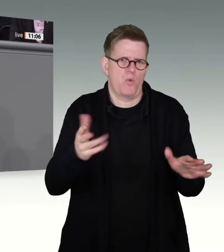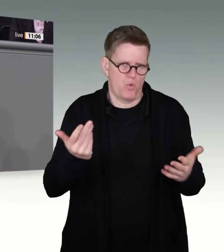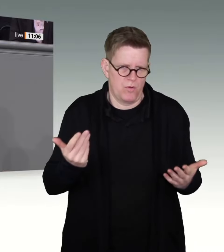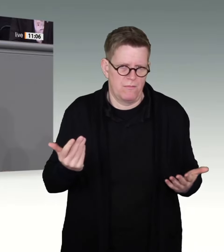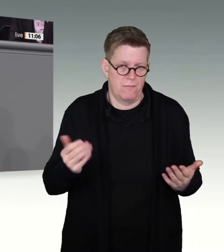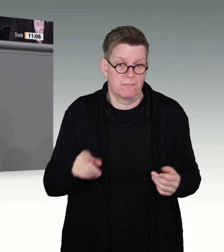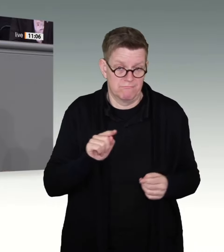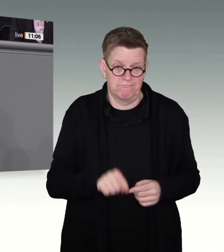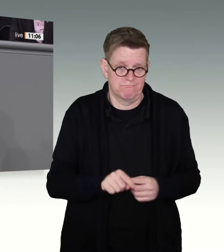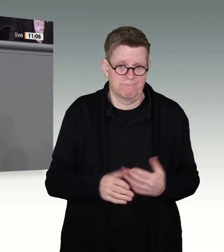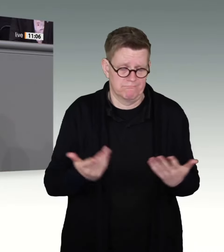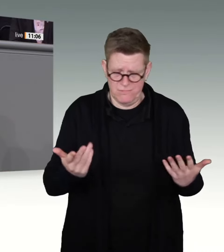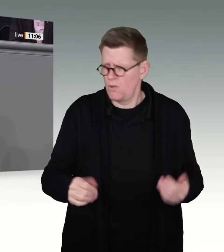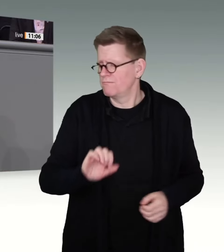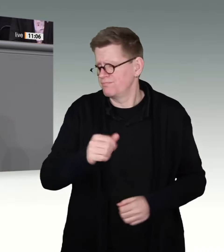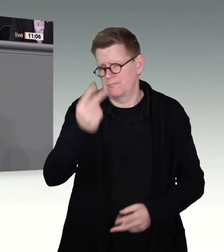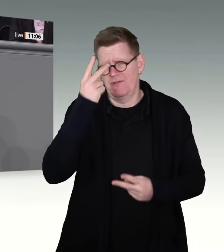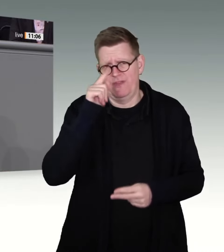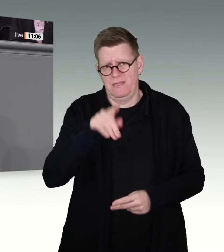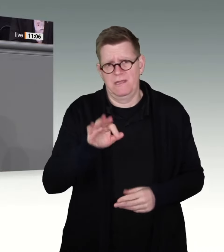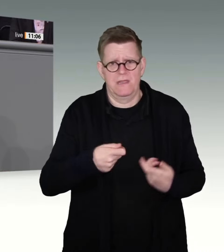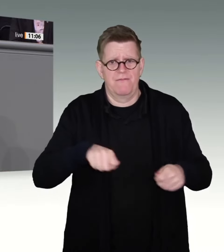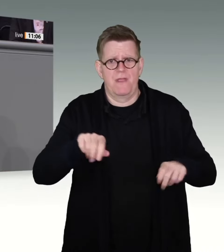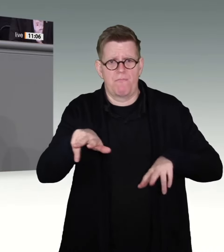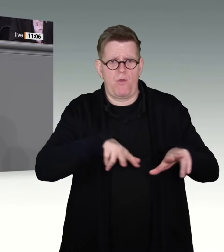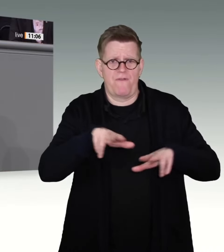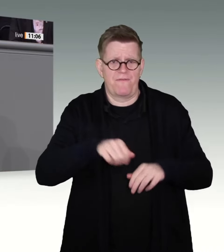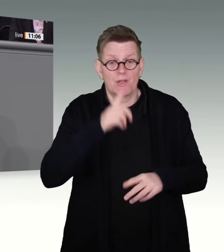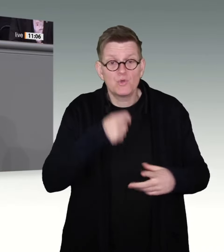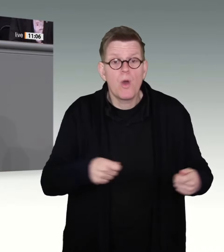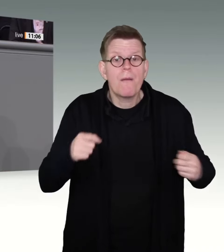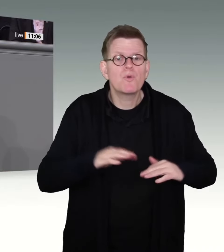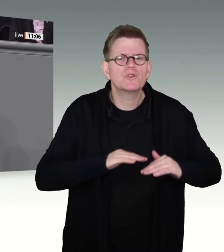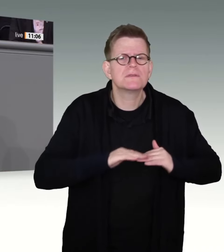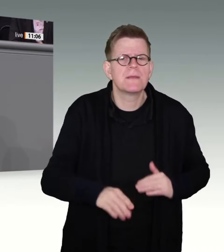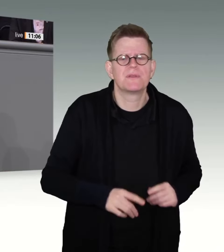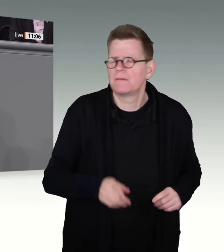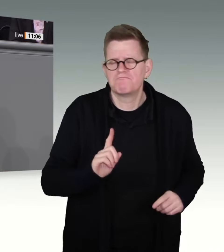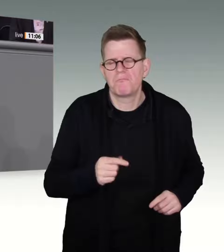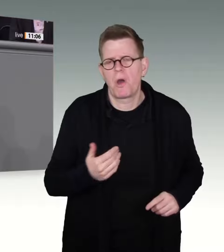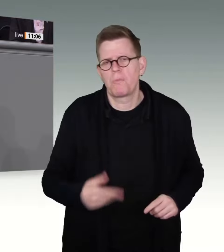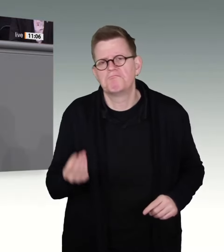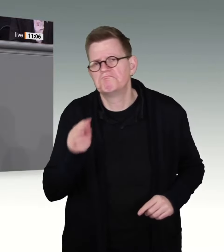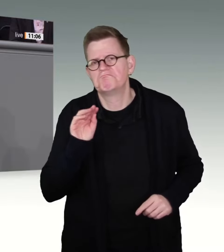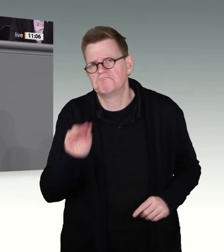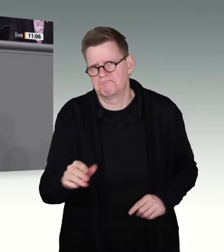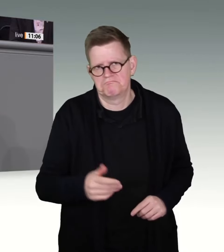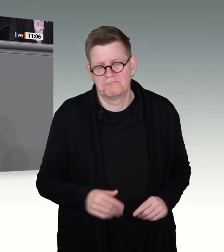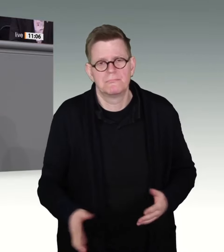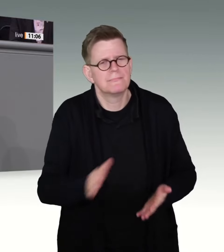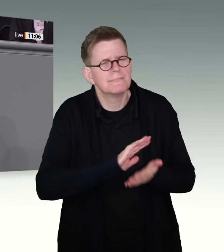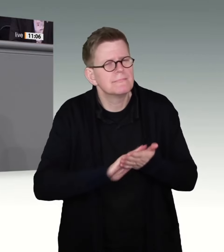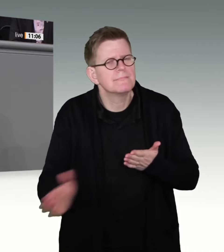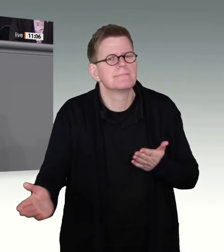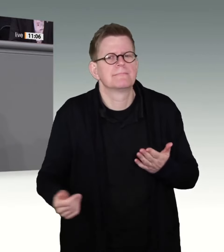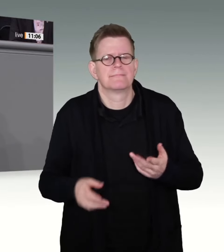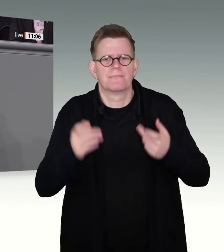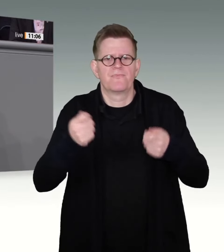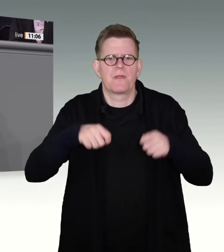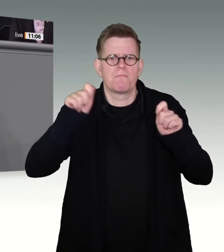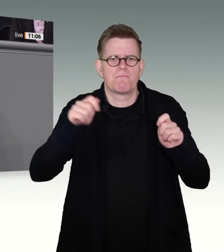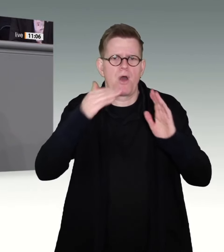O in den Bauverwaltungen, nicht nur auf Bundesebene, sondern vor allen Dingen auf kommunaler und Landesebene, die Vereinfachung der Bauvorschriften, die